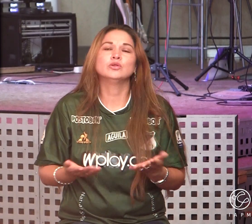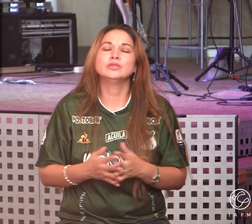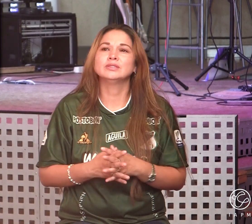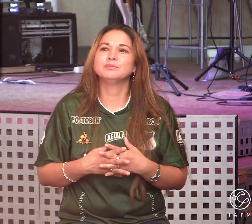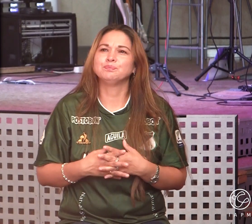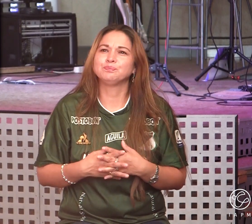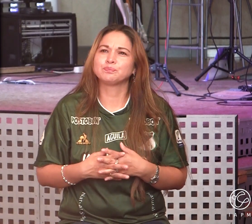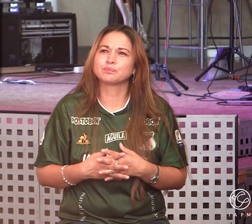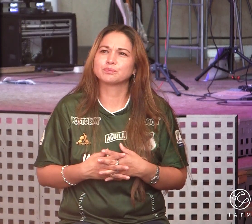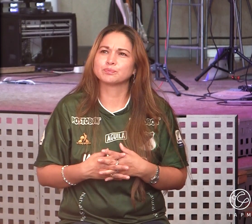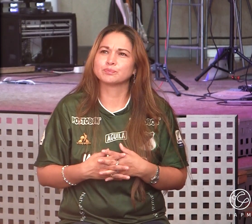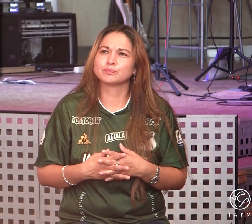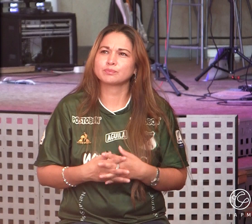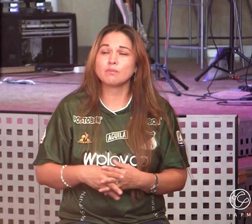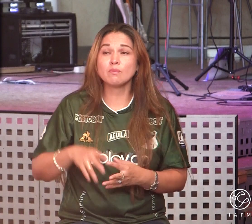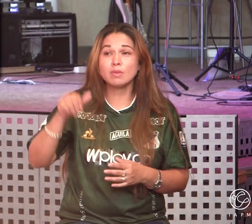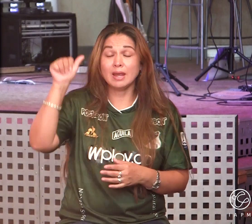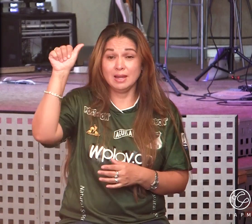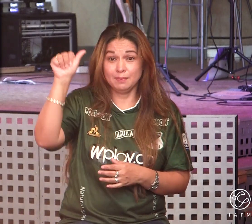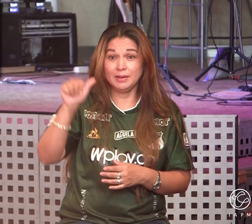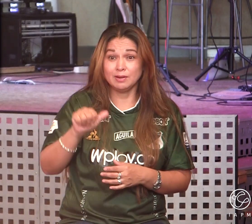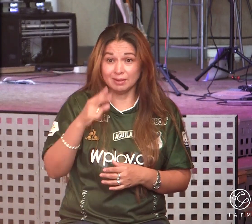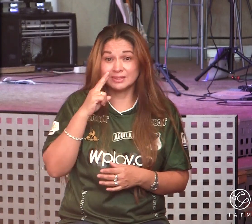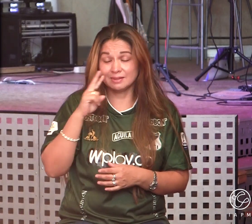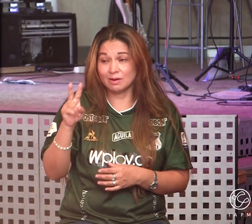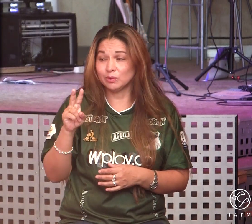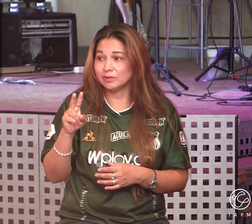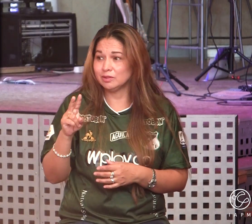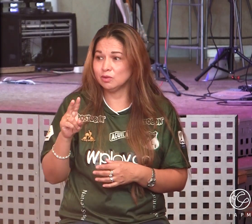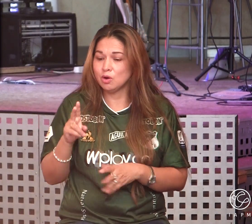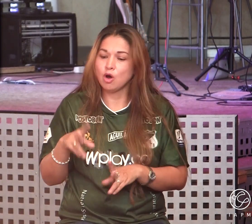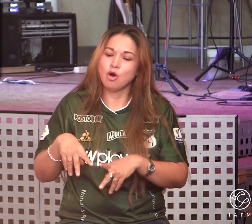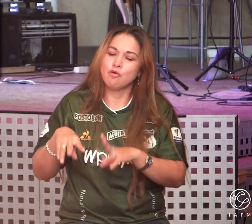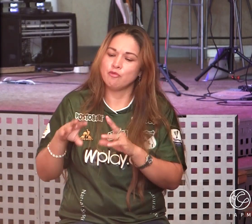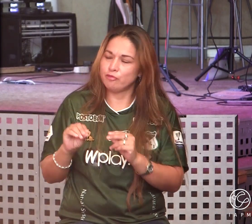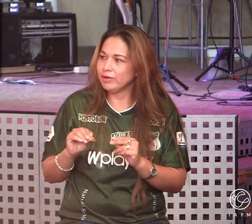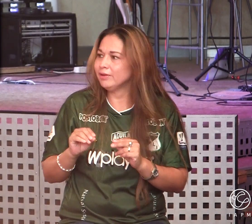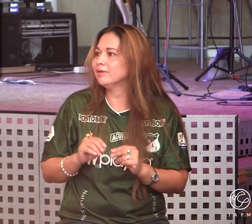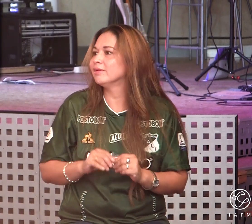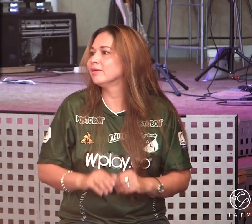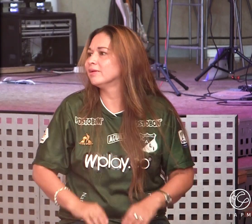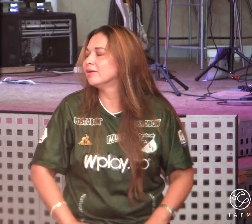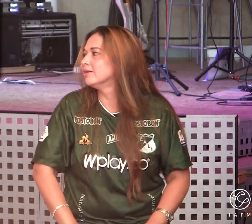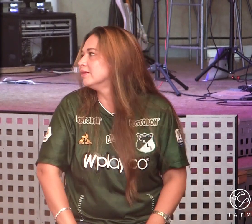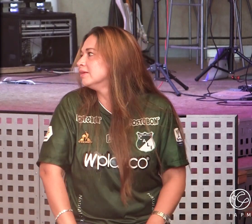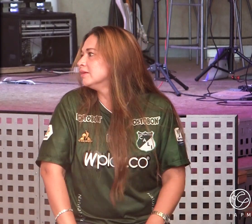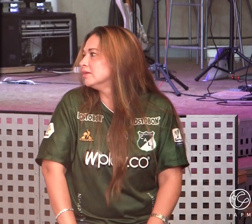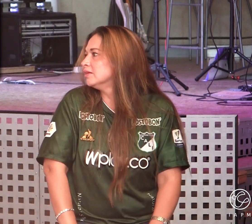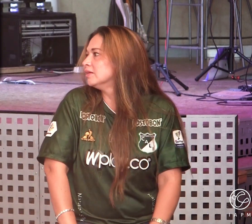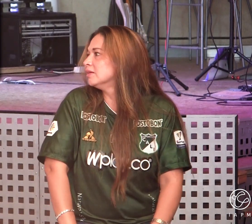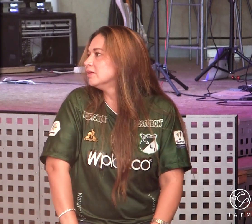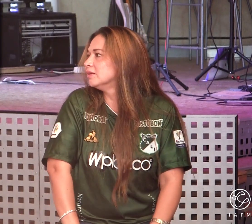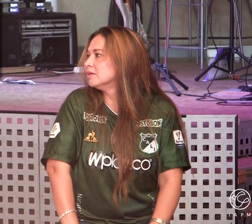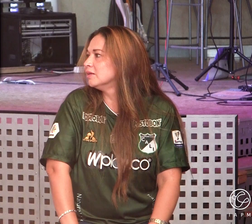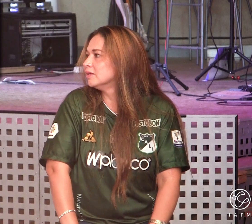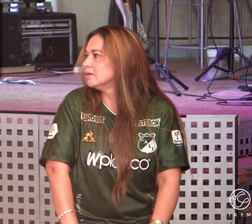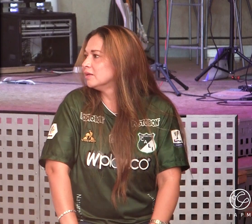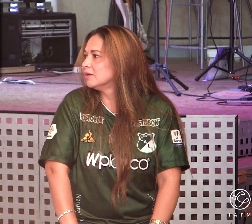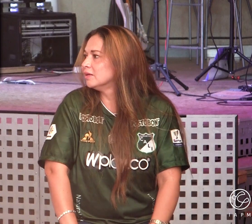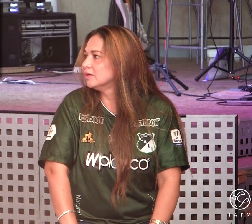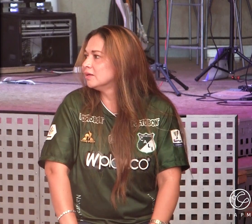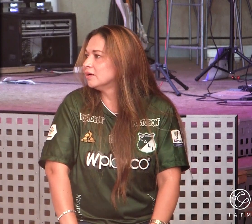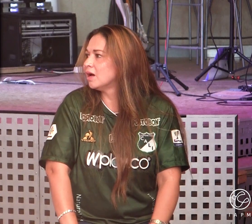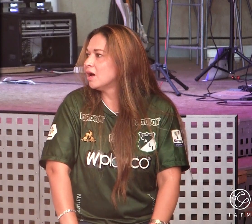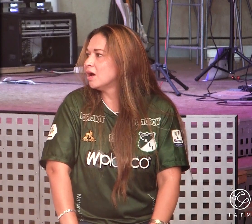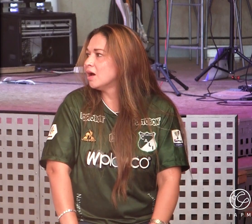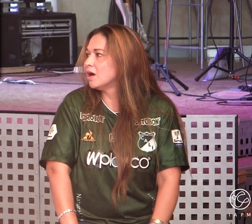pausa y la película vuelve a comenzar. Yo no sé si los muchachos me entendieron porque lo de la pausa ya no funciona o todavía funciona. Con lo digital sí también funciona